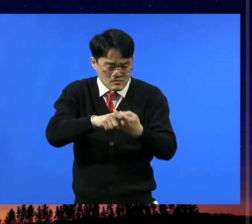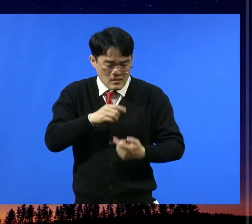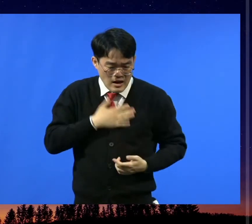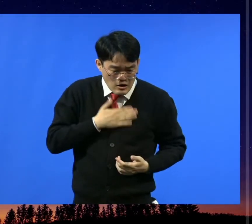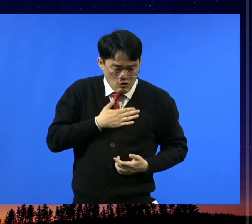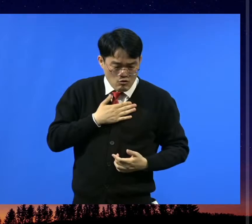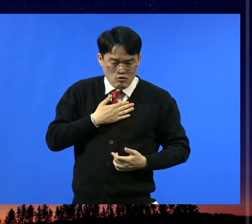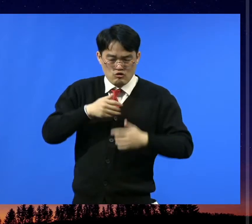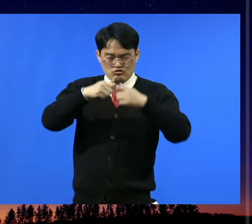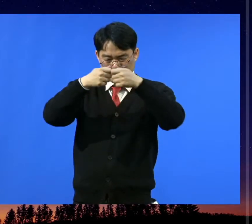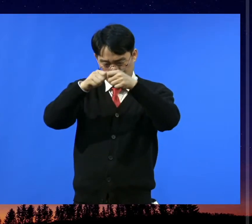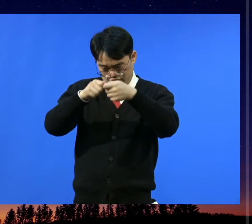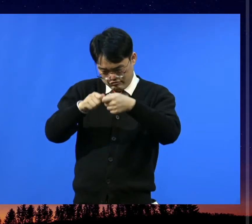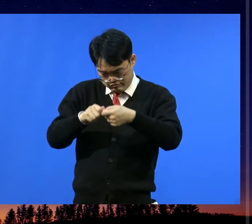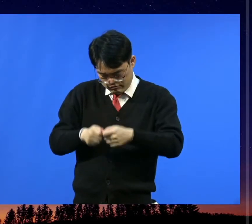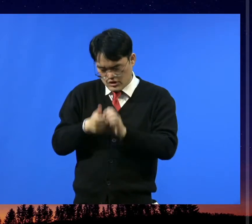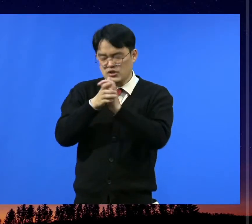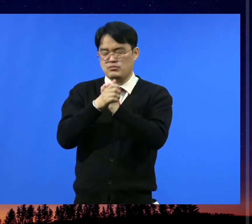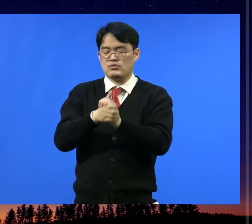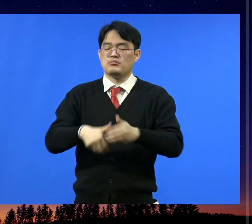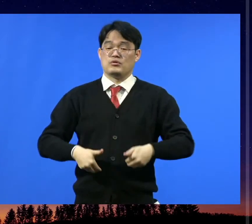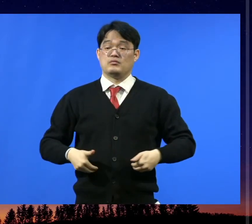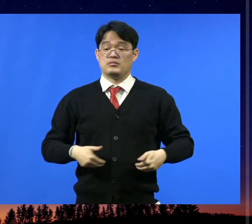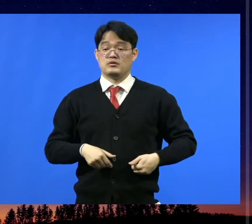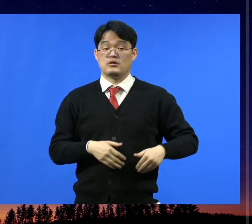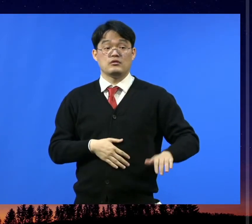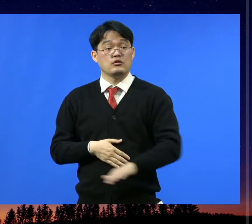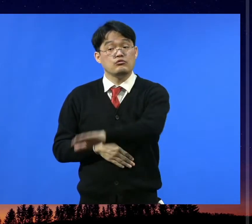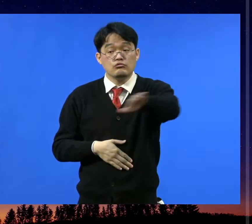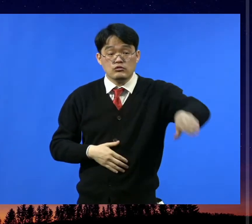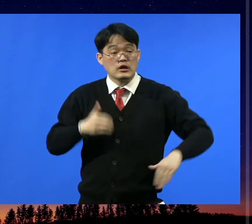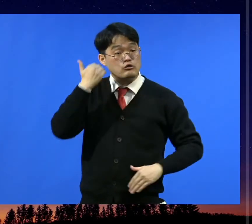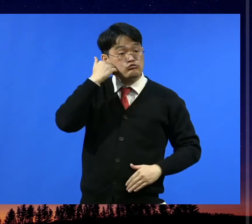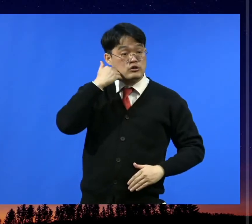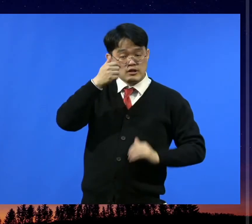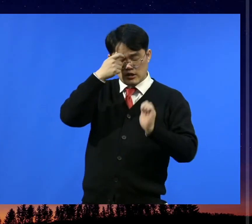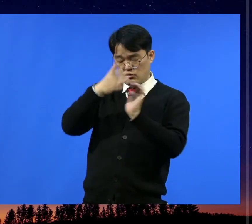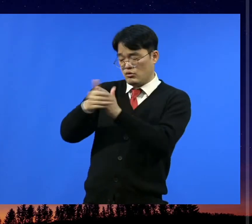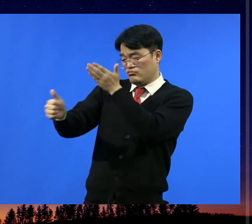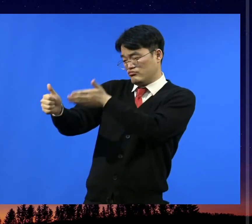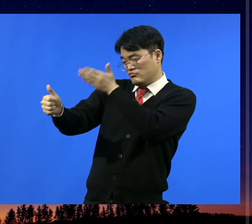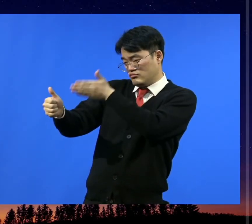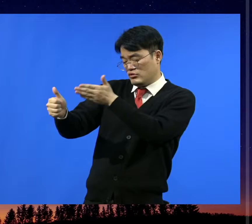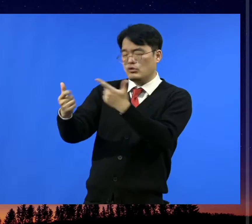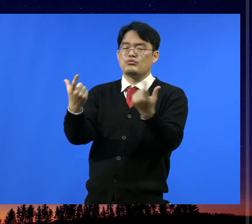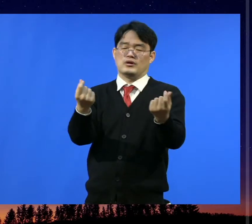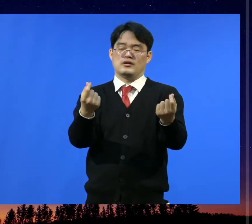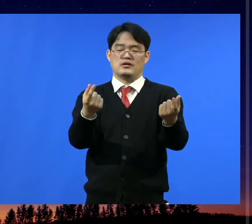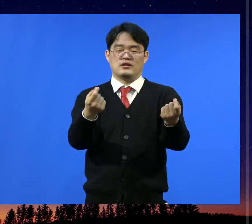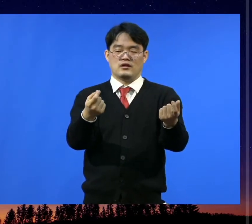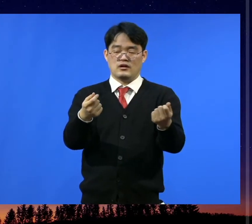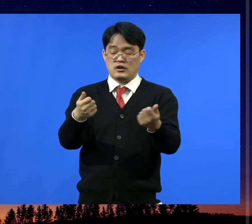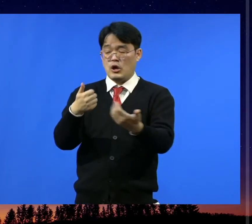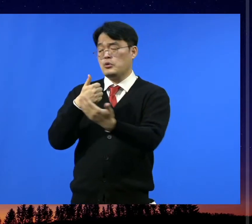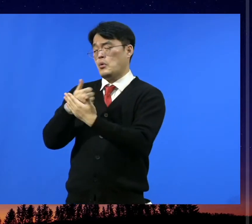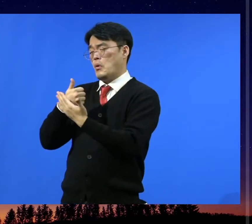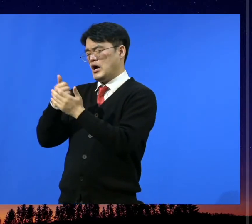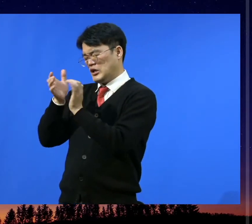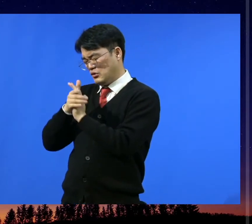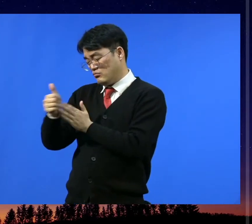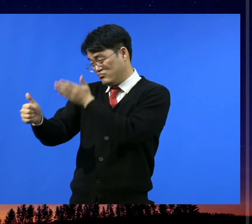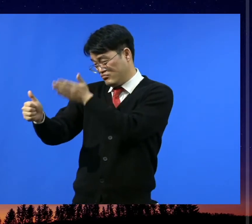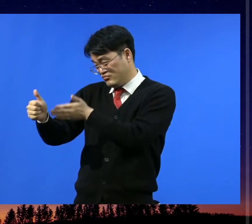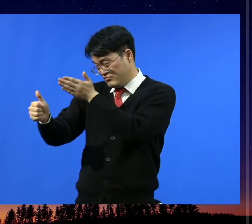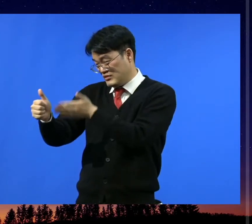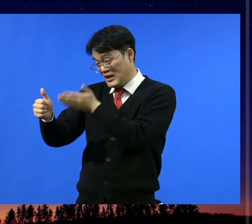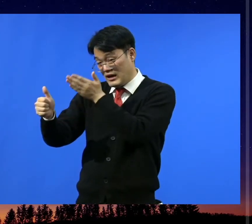여러분, 중보기도를 우리가 누구에게 부탁할 때도 마찬가지입니다. 그 부탁이, 중보기도를 부탁하는 것이 결국 그분의 영적인 상태를 말하는